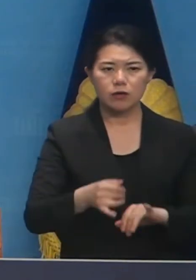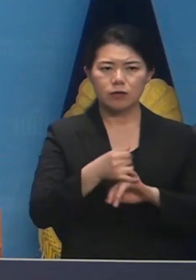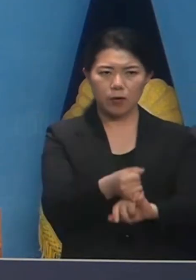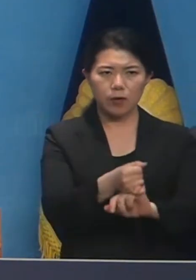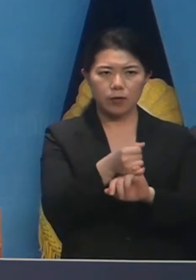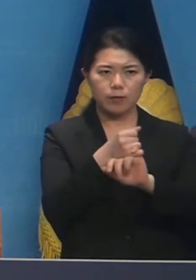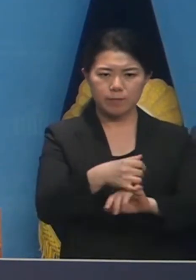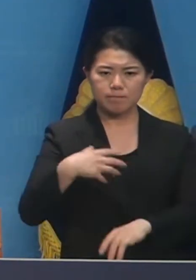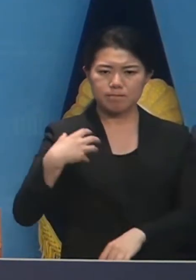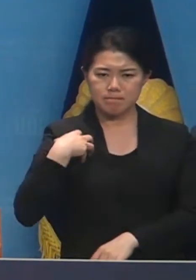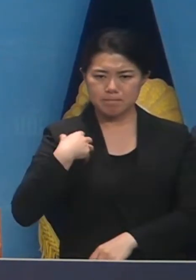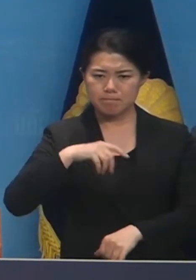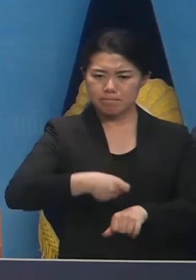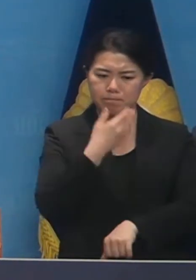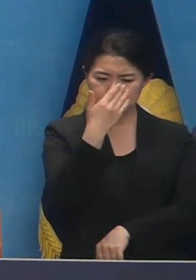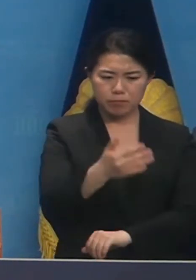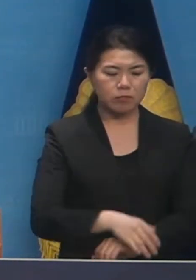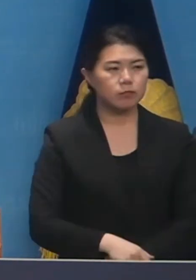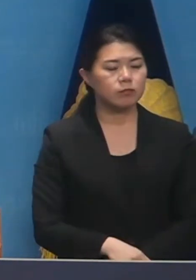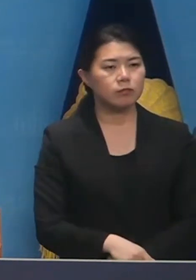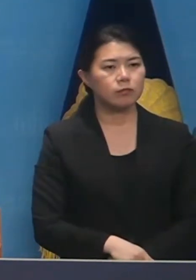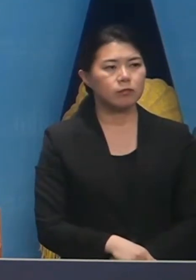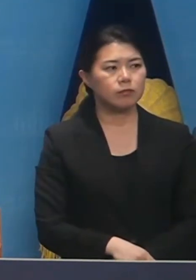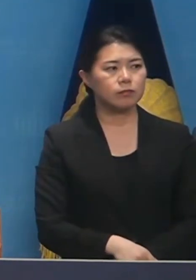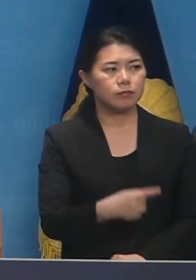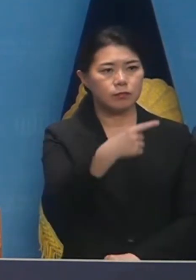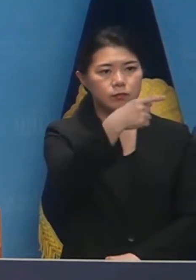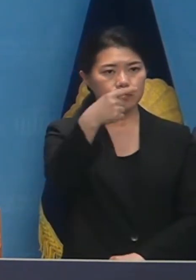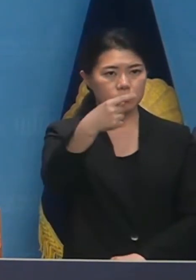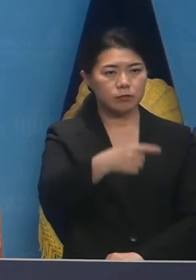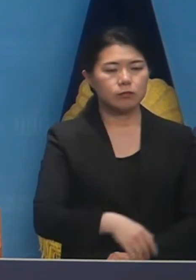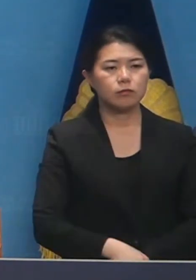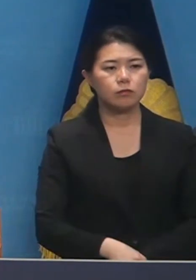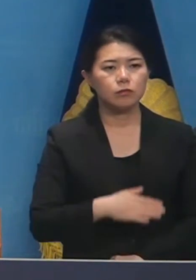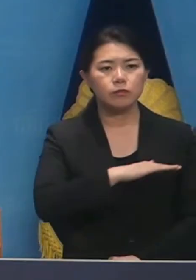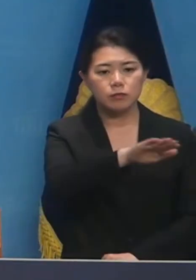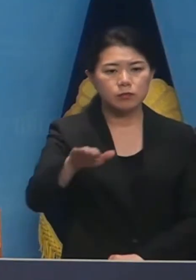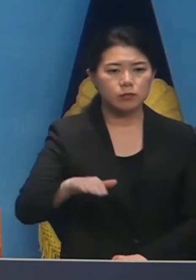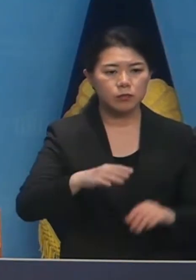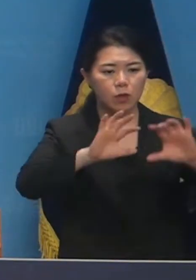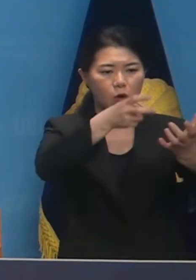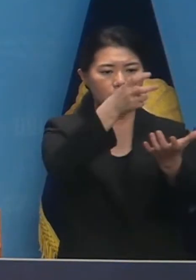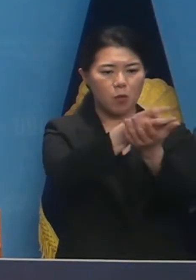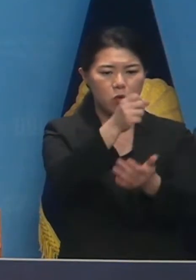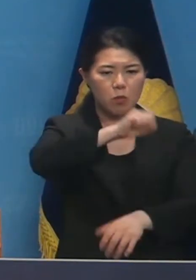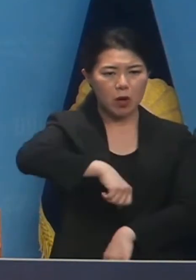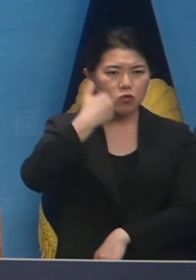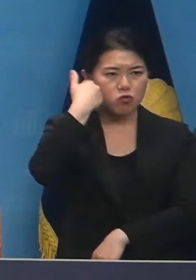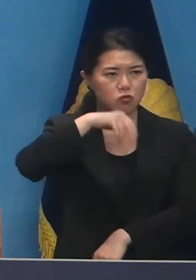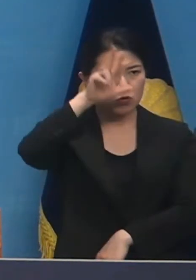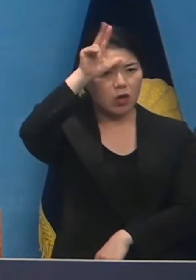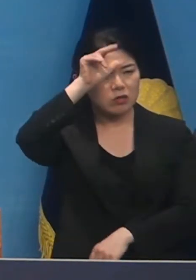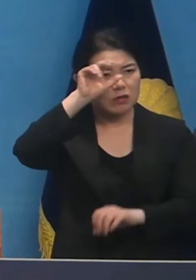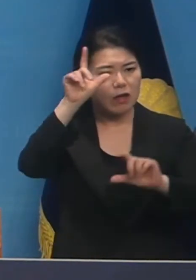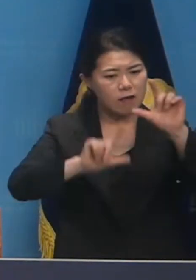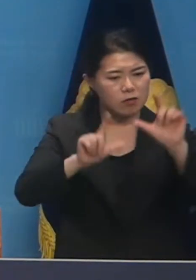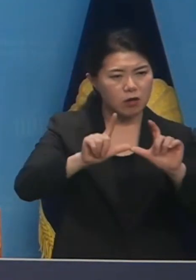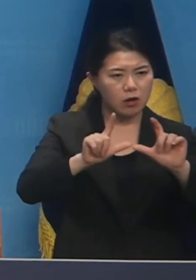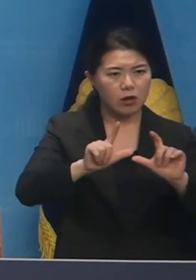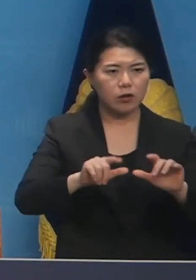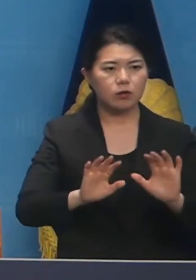반드시 책임을 물어야 한다. 하나, 우리는 헌법을 위반한 경찰의